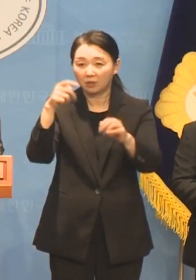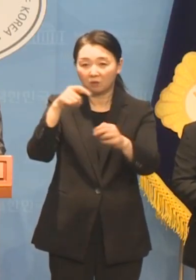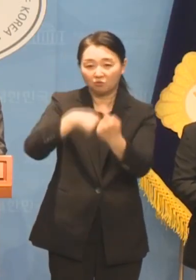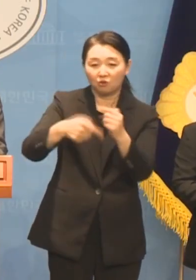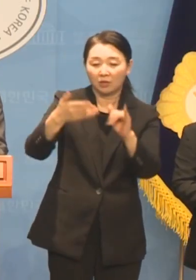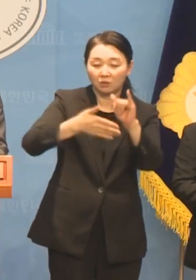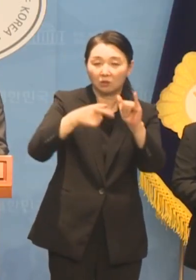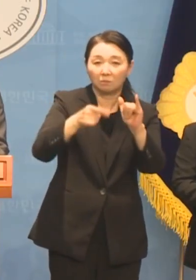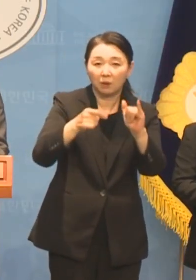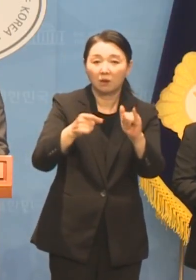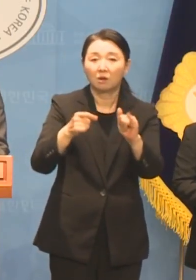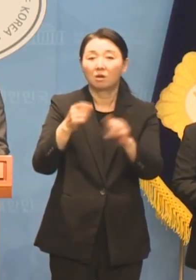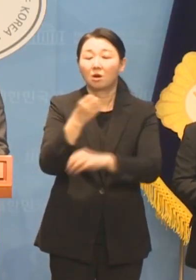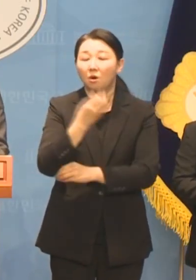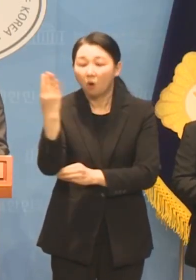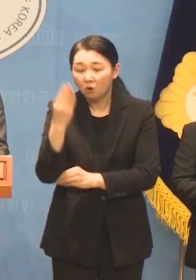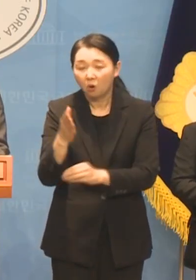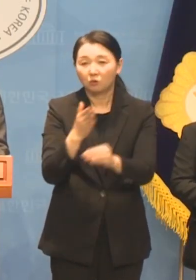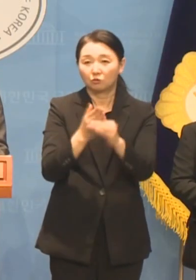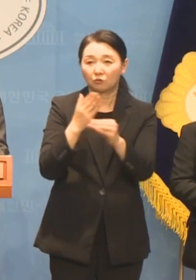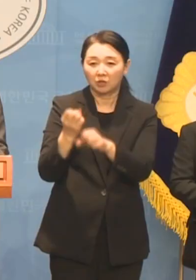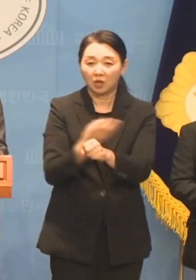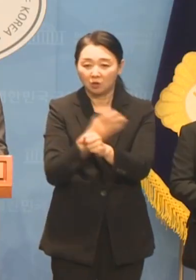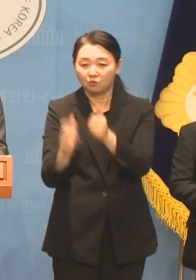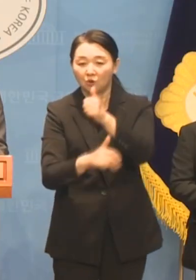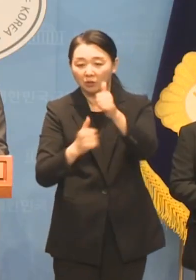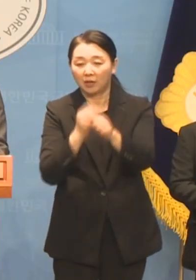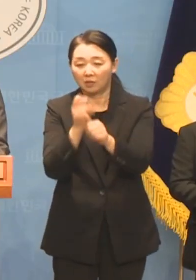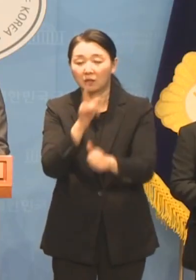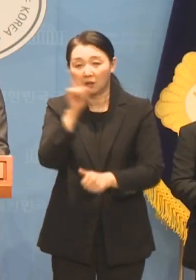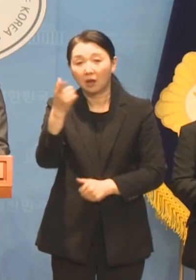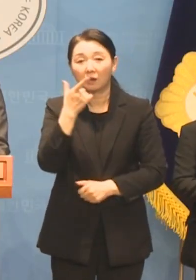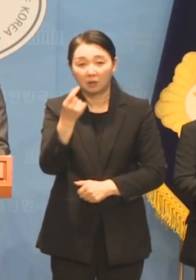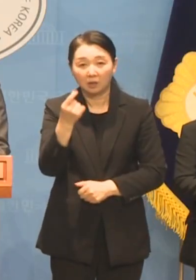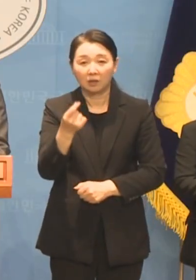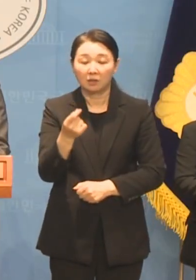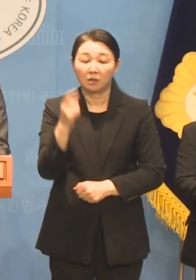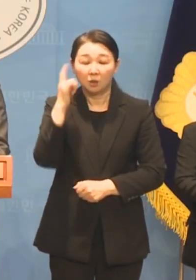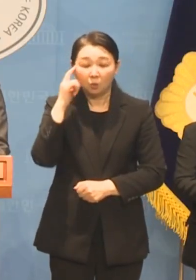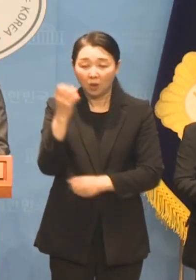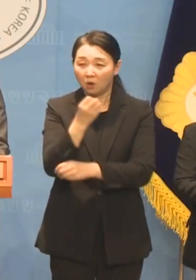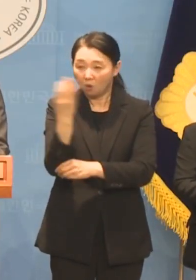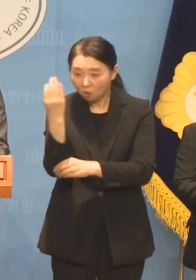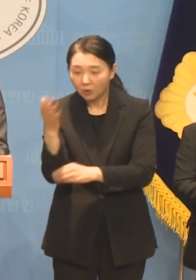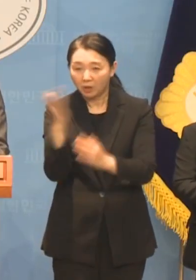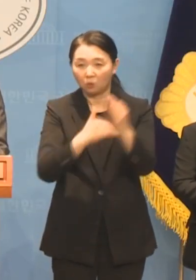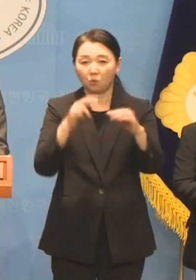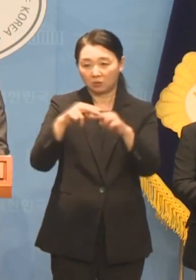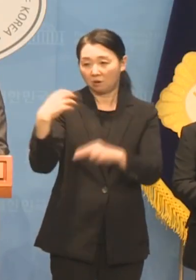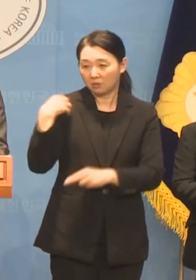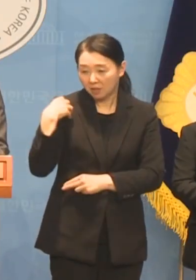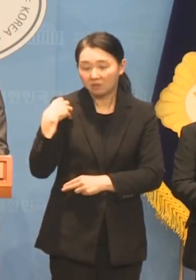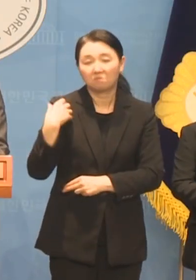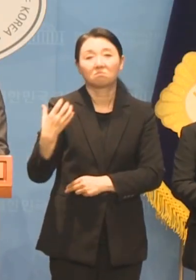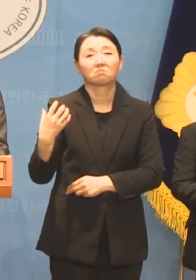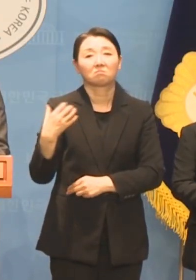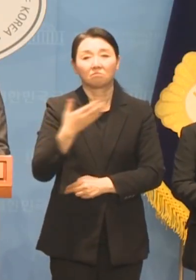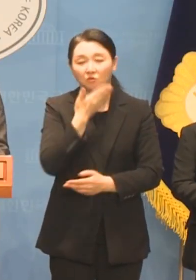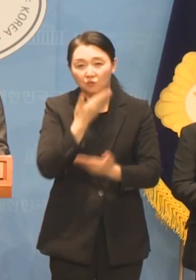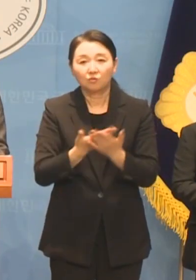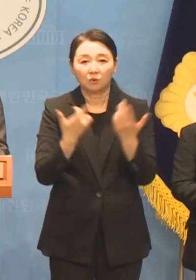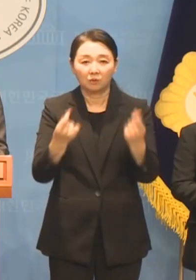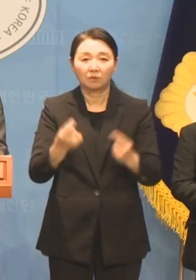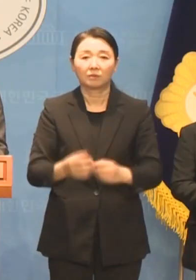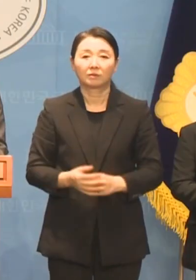채널은 언론중재위원회의 제소 대상이 될 수 있습니다. 이는 그만큼 언론의 공적 책임과 역할이